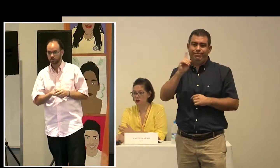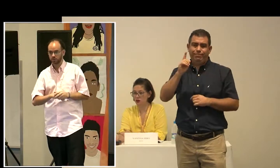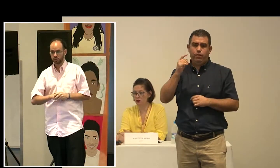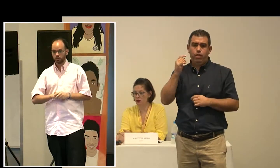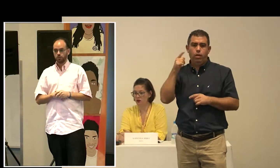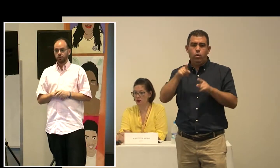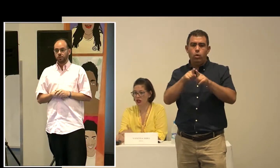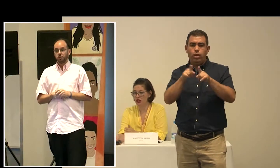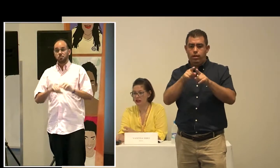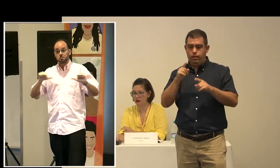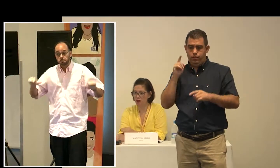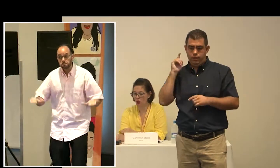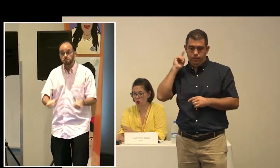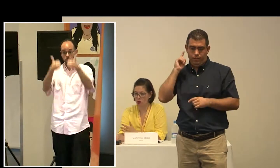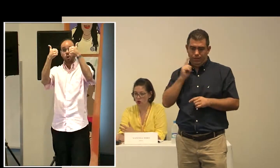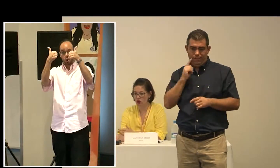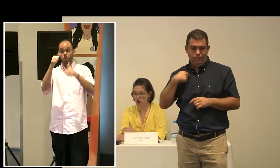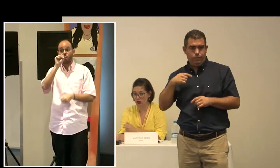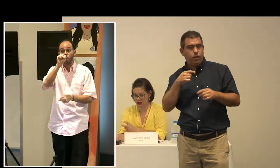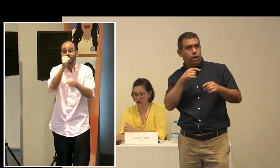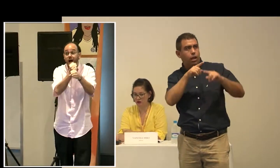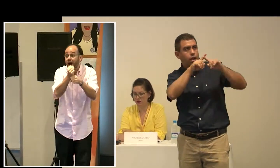Mas nesse grupo que vocês veem na foto,